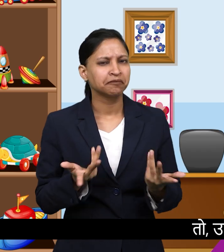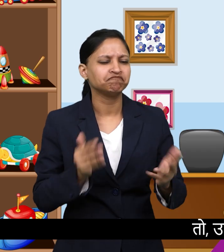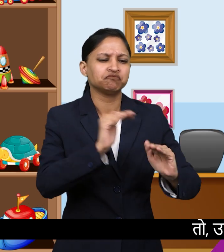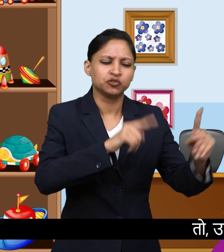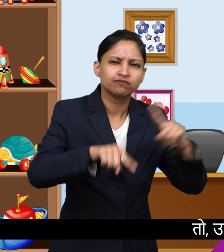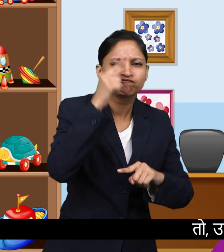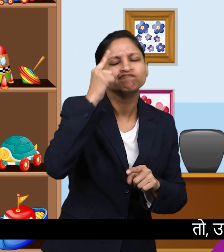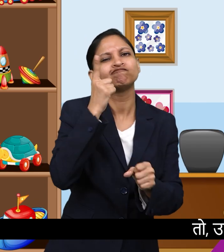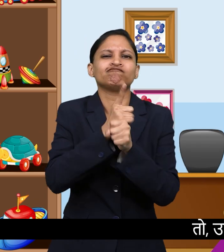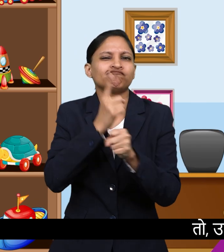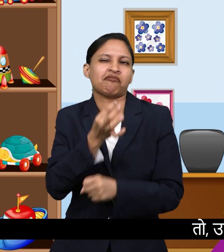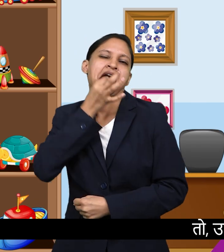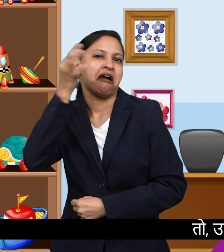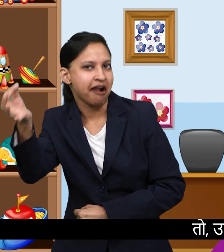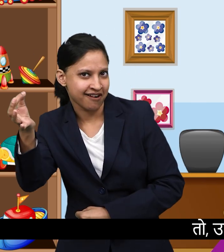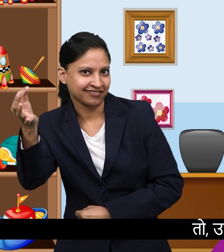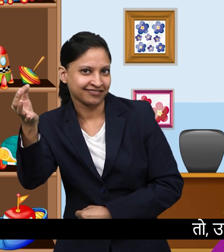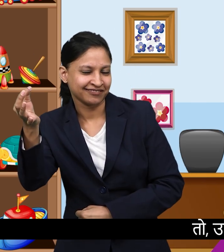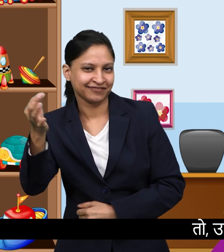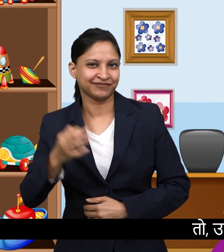तो उन्होंने अपनी शिक्षिका से पूछा।